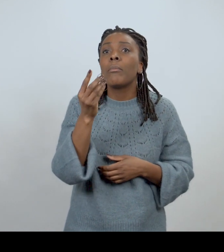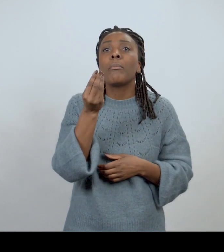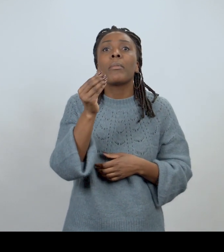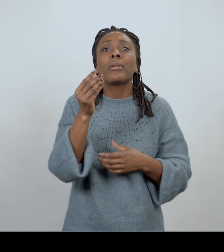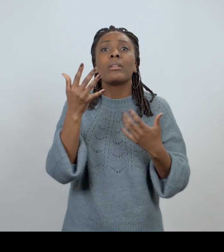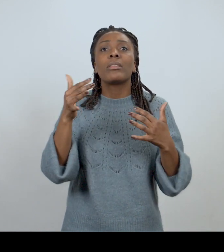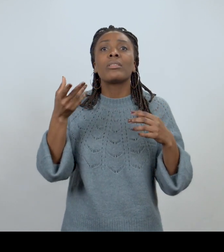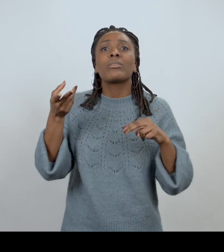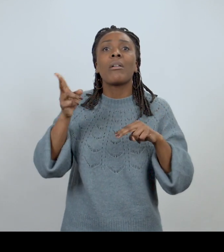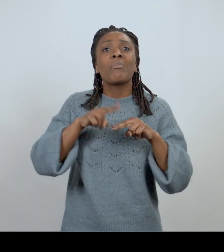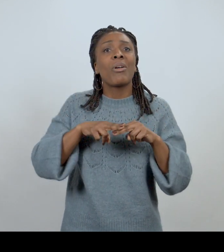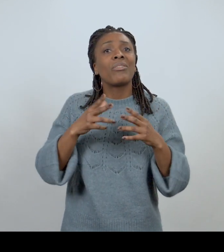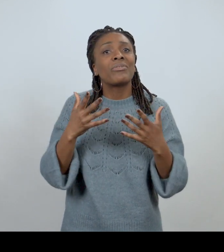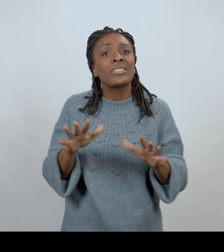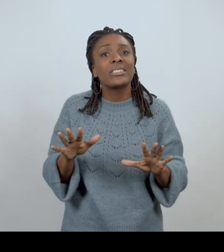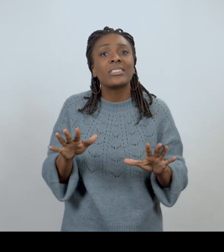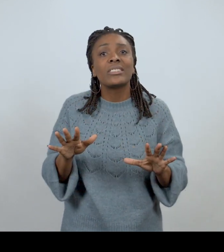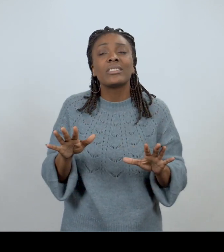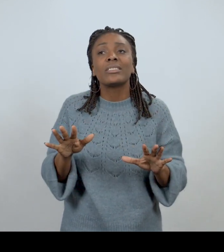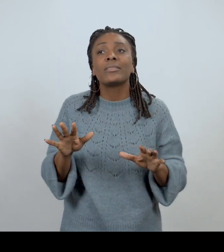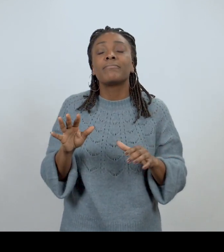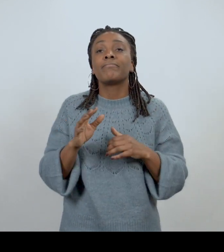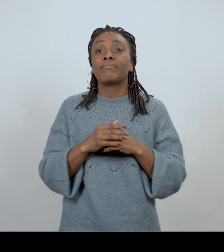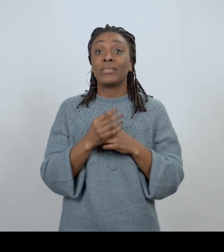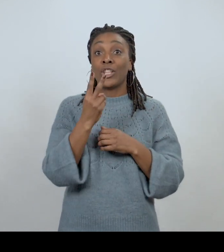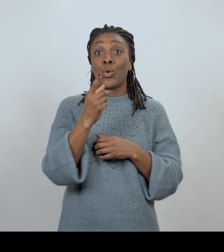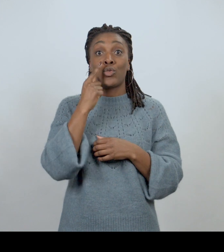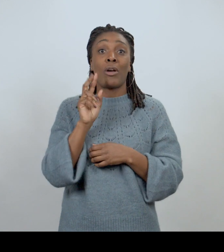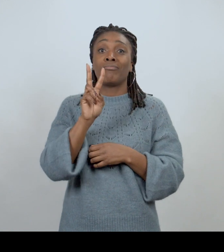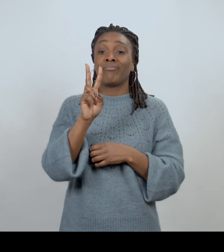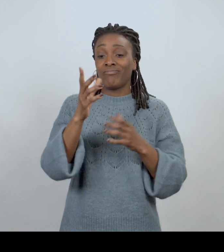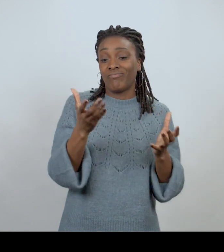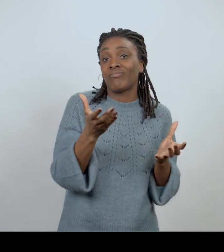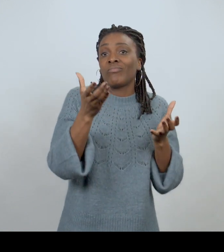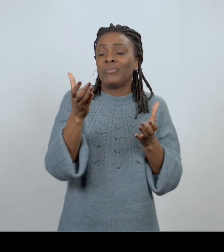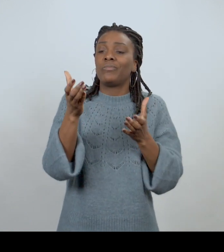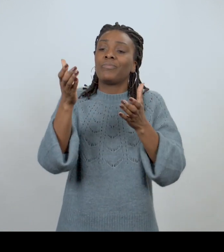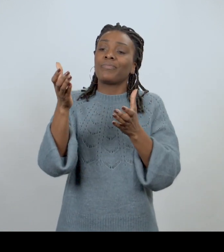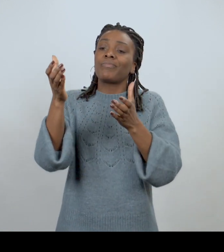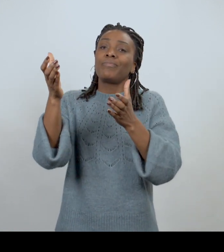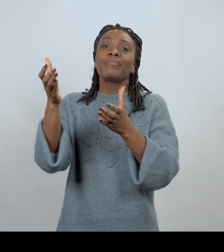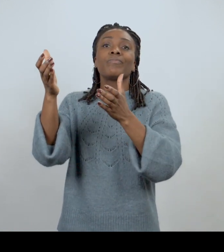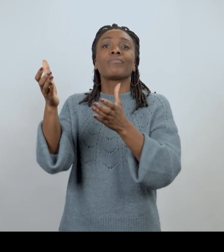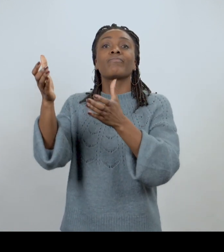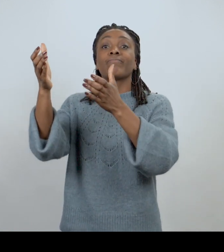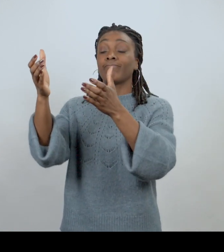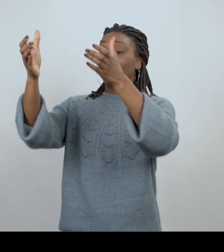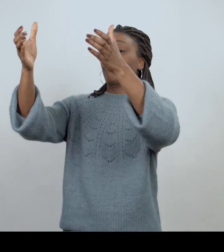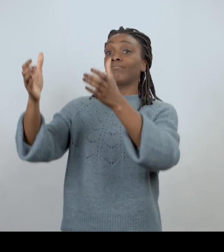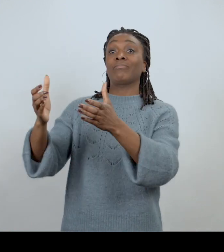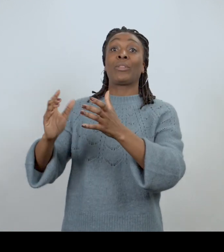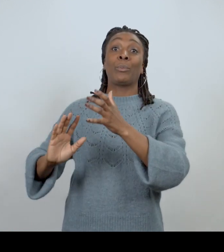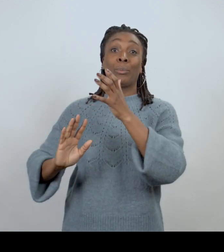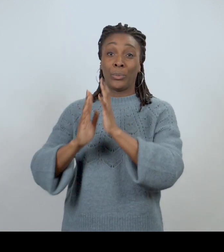mort. Ces hommes ont tenu le corps par les mains et les pieds et l'ont placé